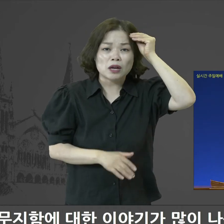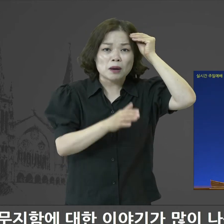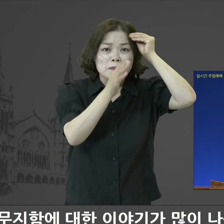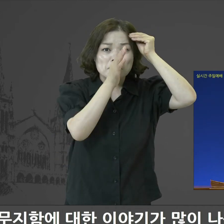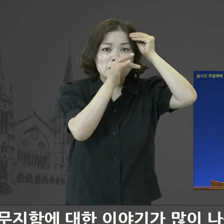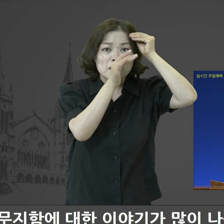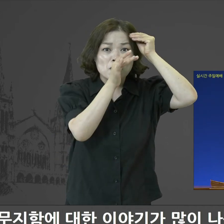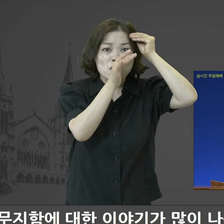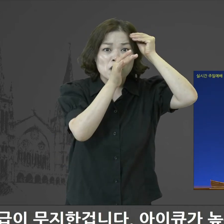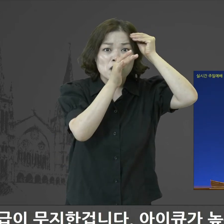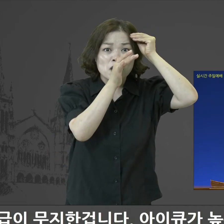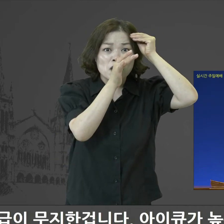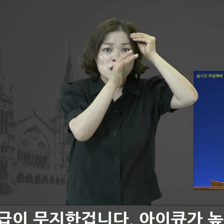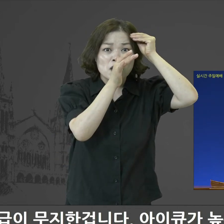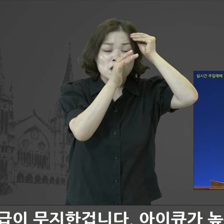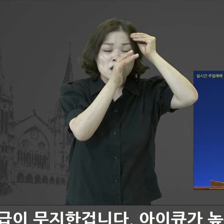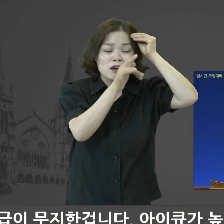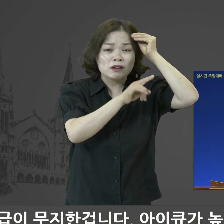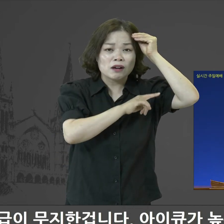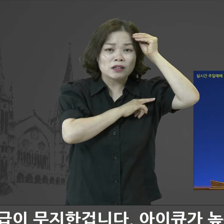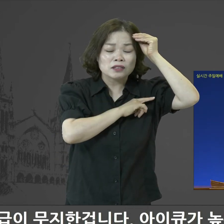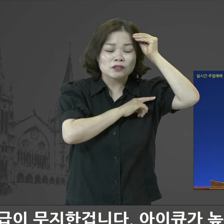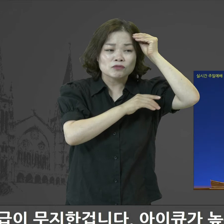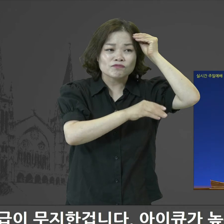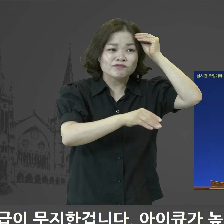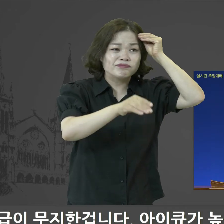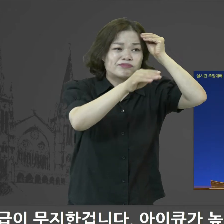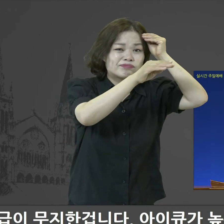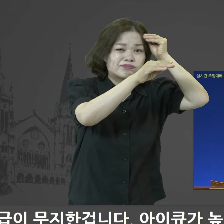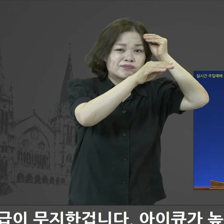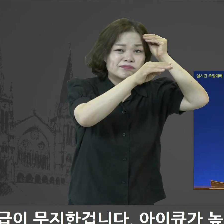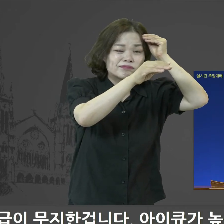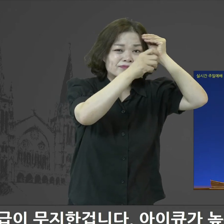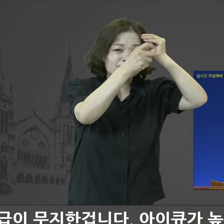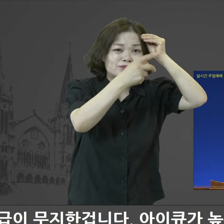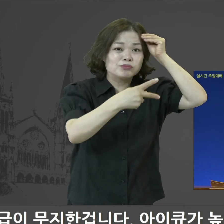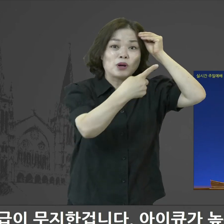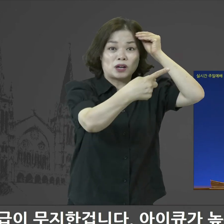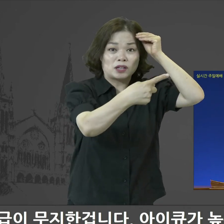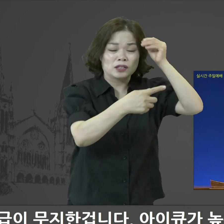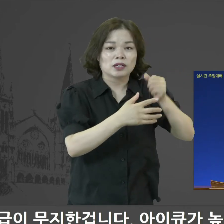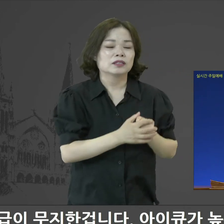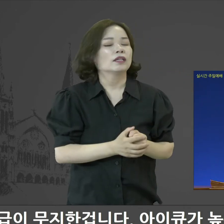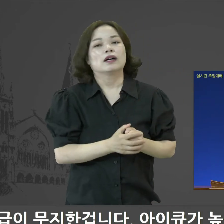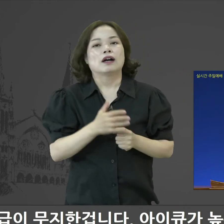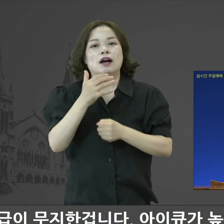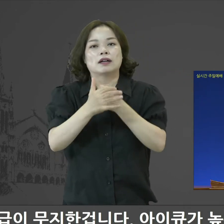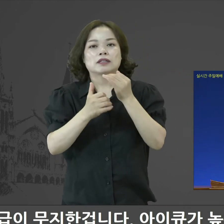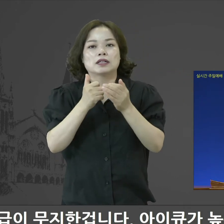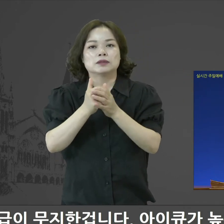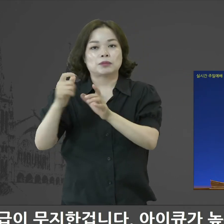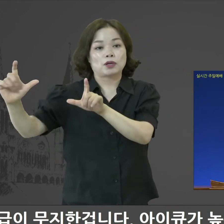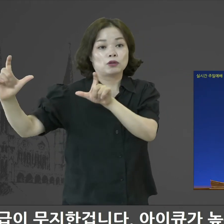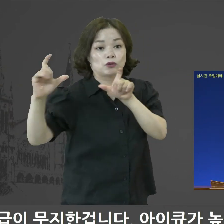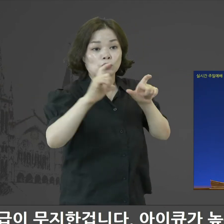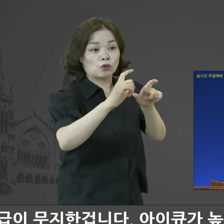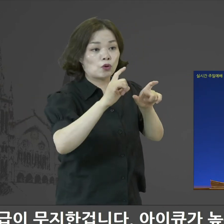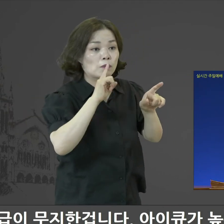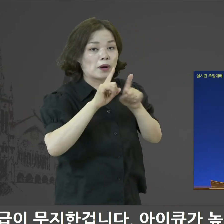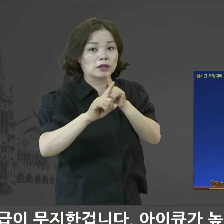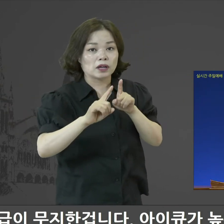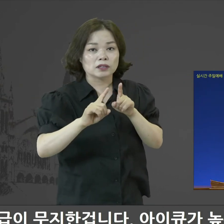바보의 가장 높은 등급의 바보라는 겁니다. 무지한 사람은 하나님의 말씀, 경고를 무시합니다.